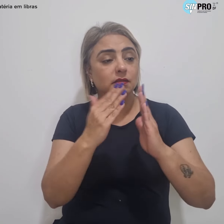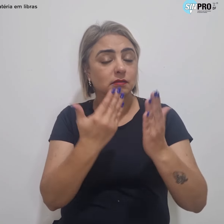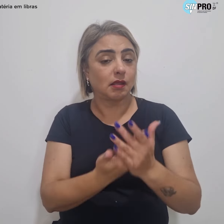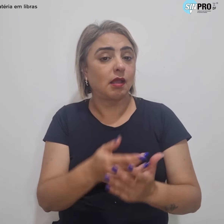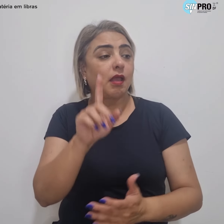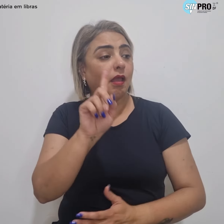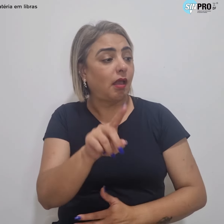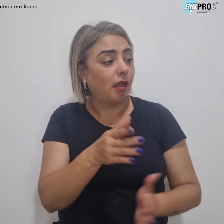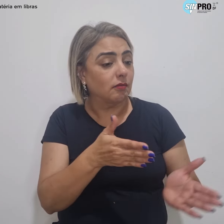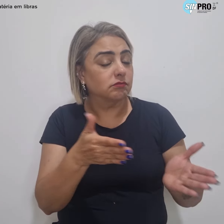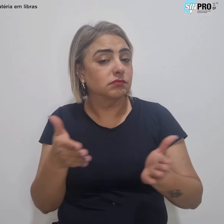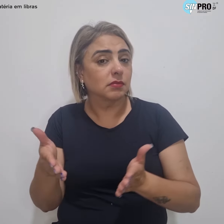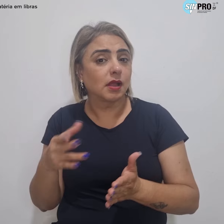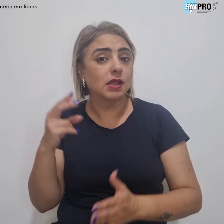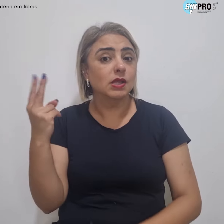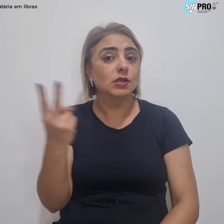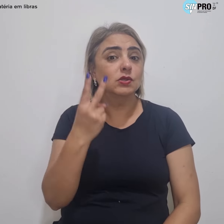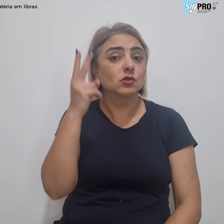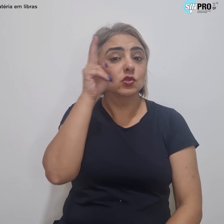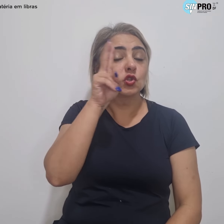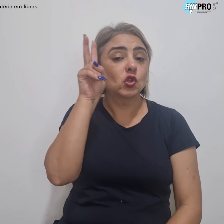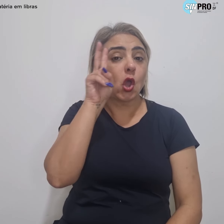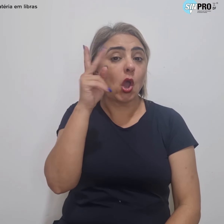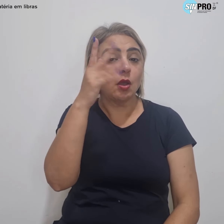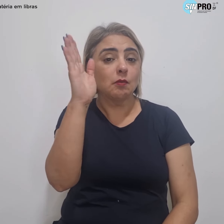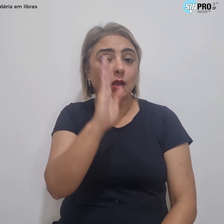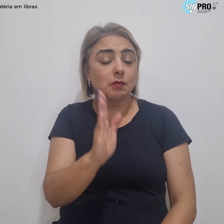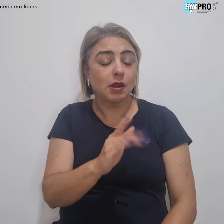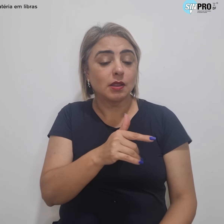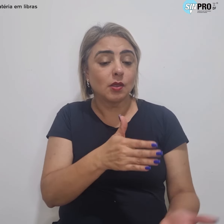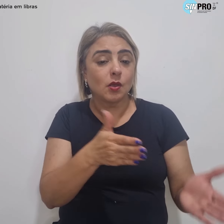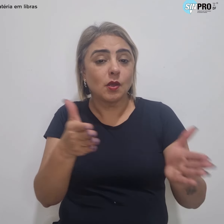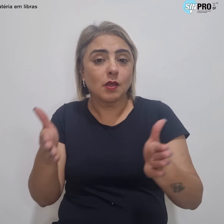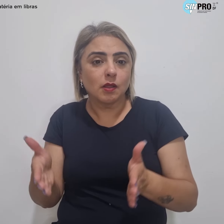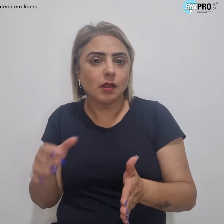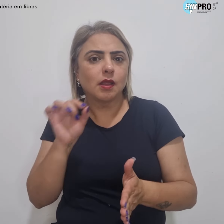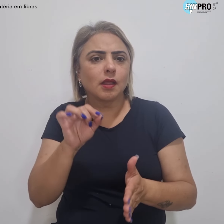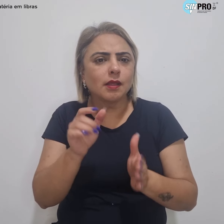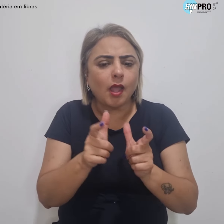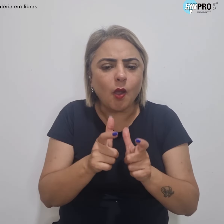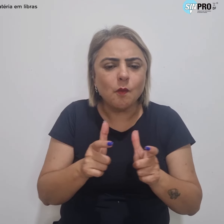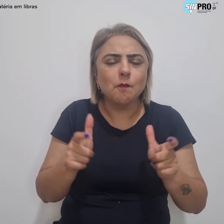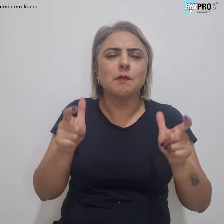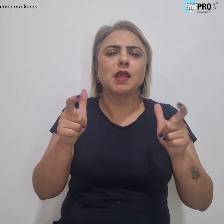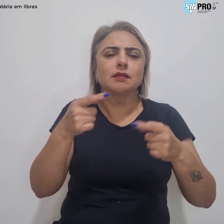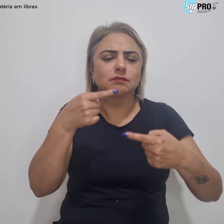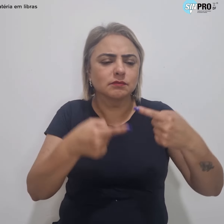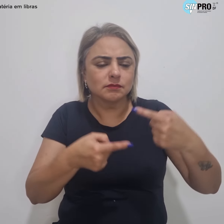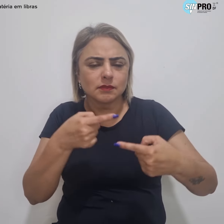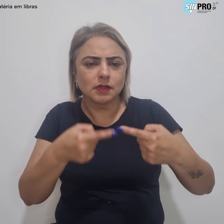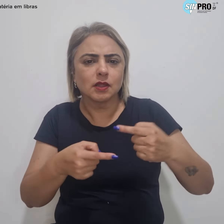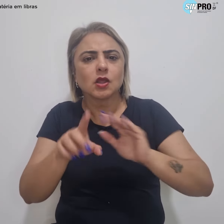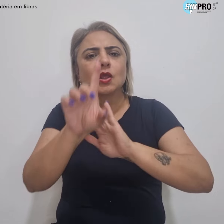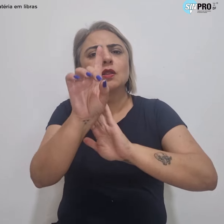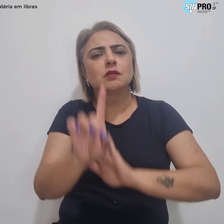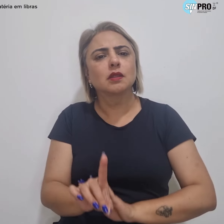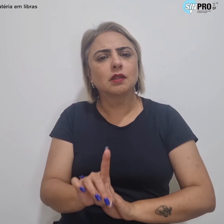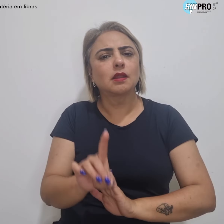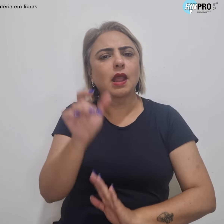é um momento histórico para o Brasil, momento em que cresce a discussão sobre os direitos das meninas e